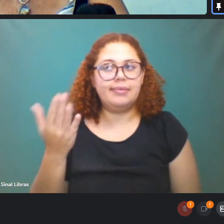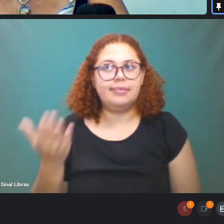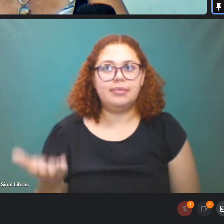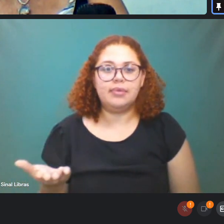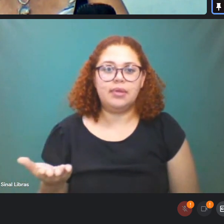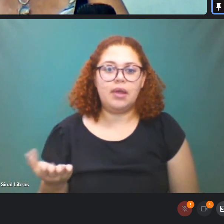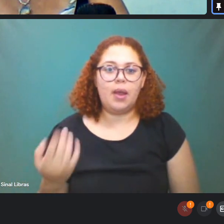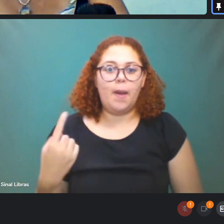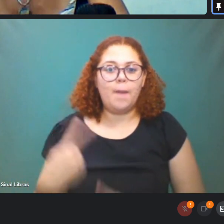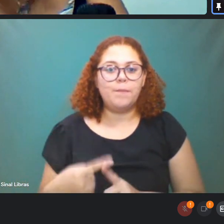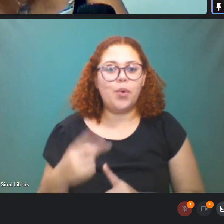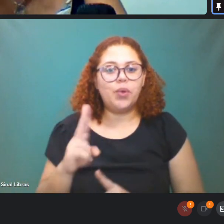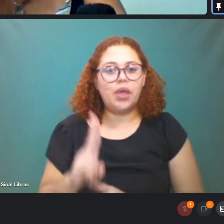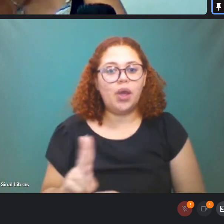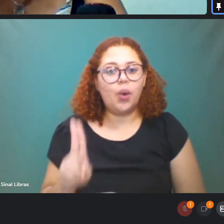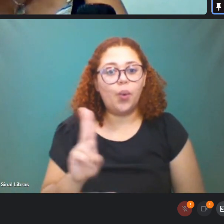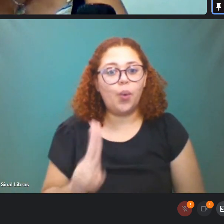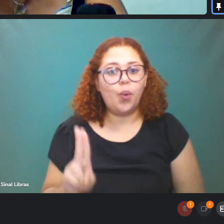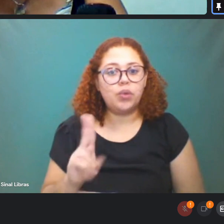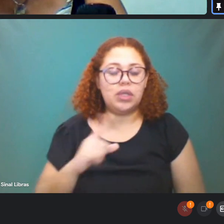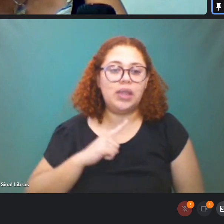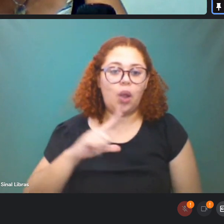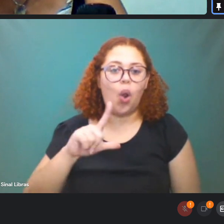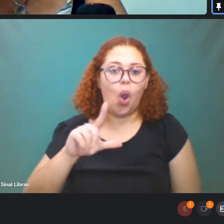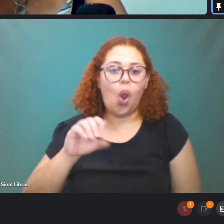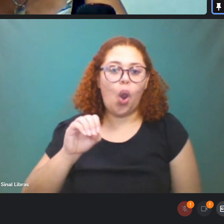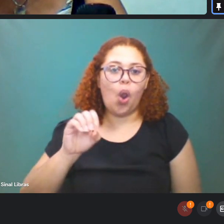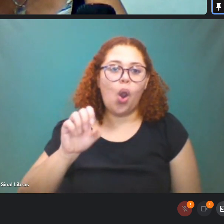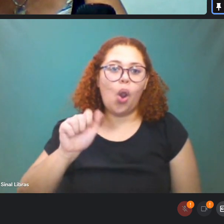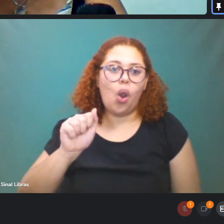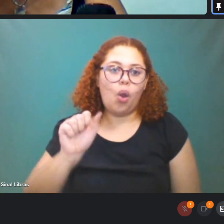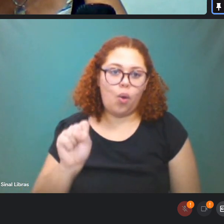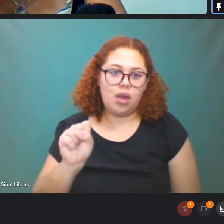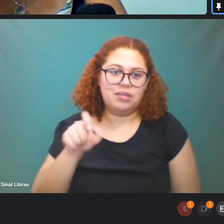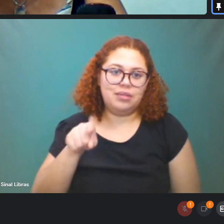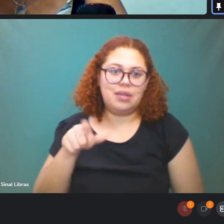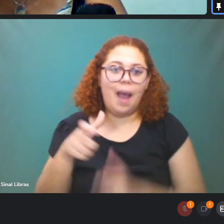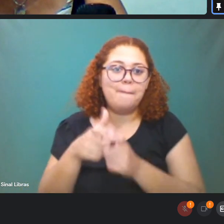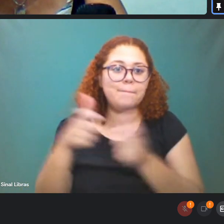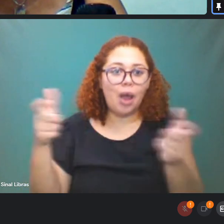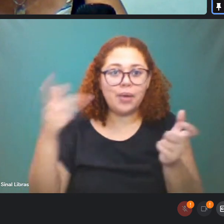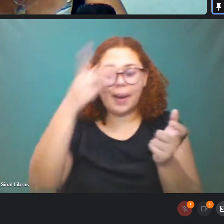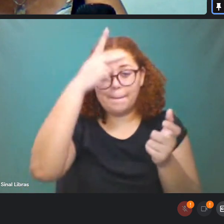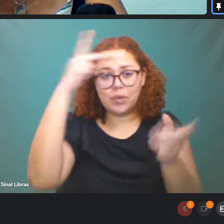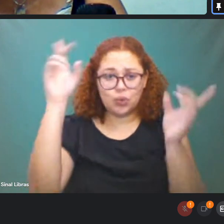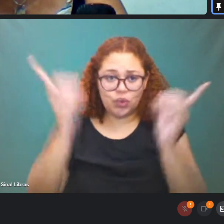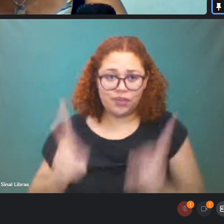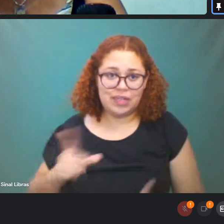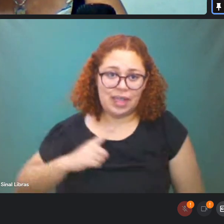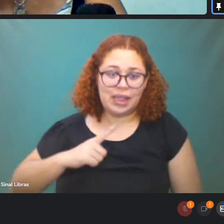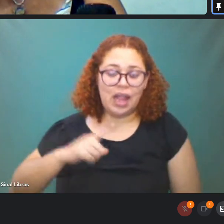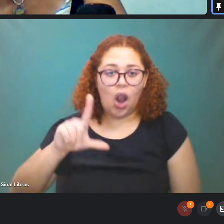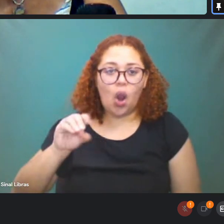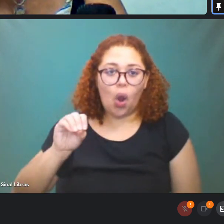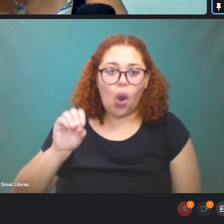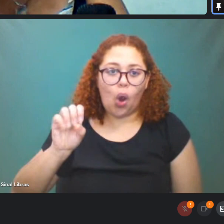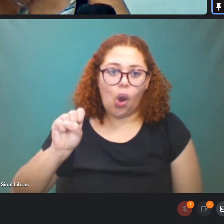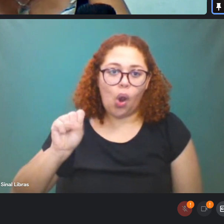o LOAS. Tem o LOAS, e o LOAS ele impede do cidadão chegar e